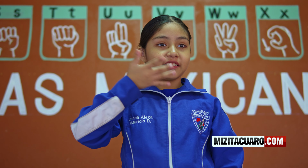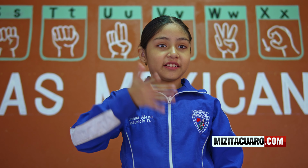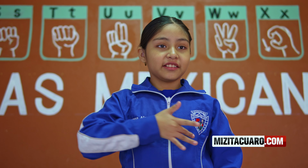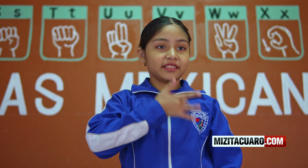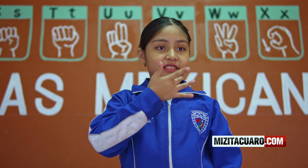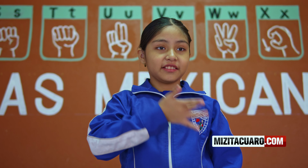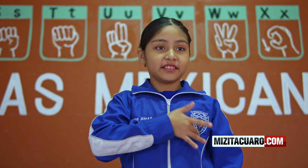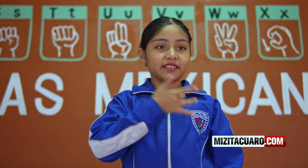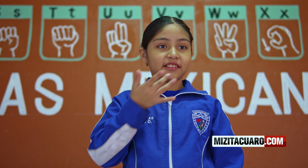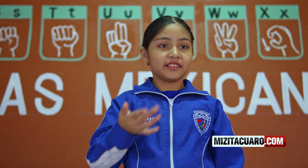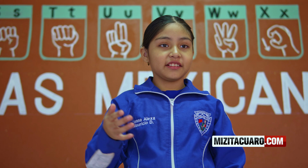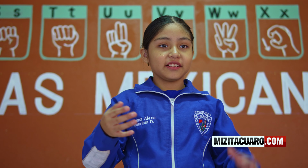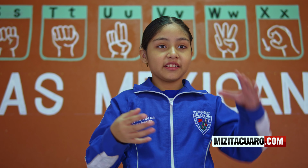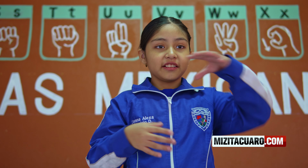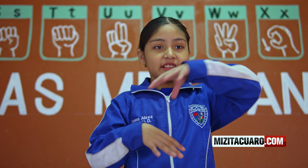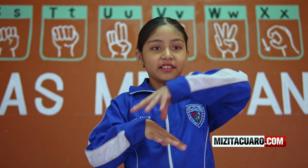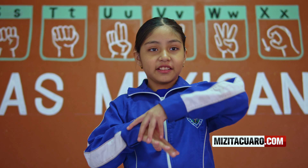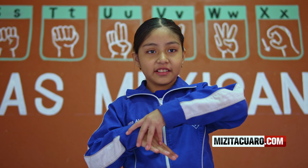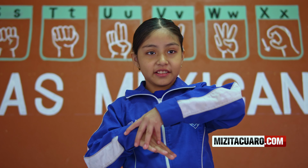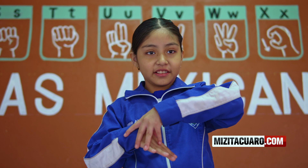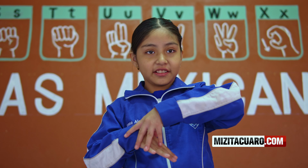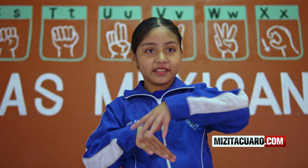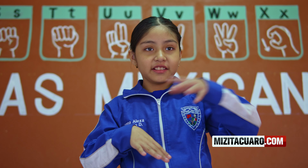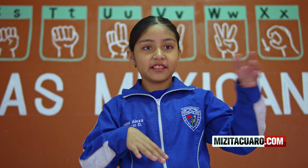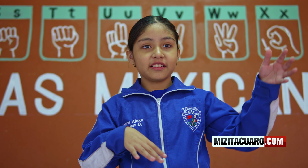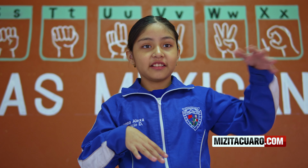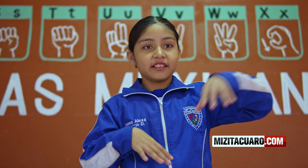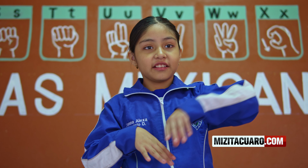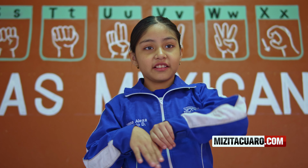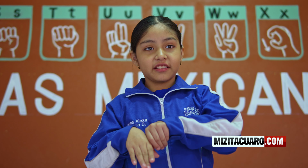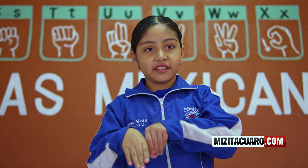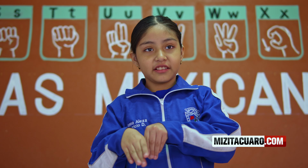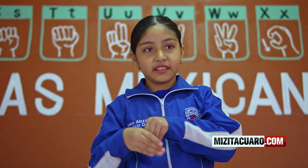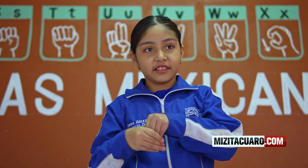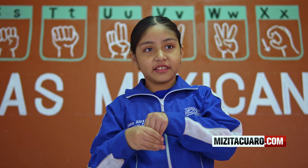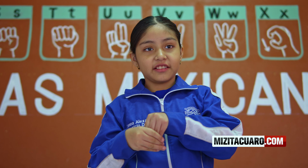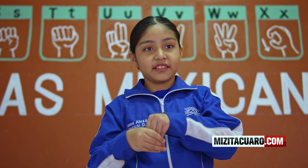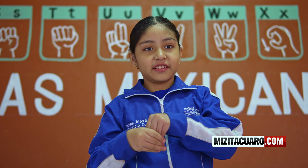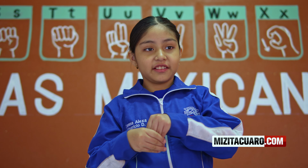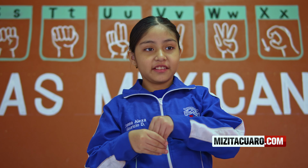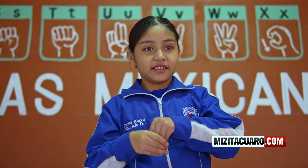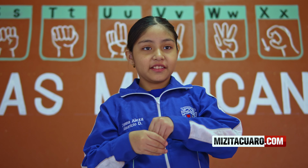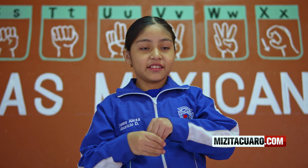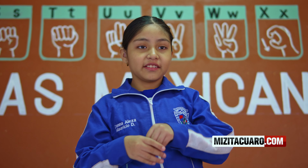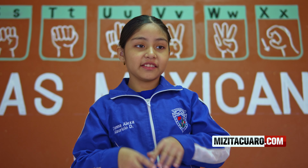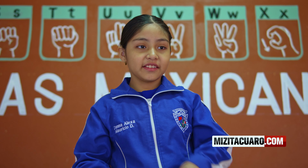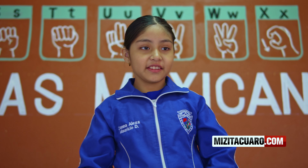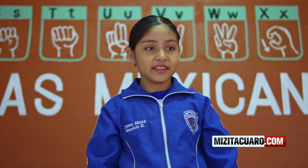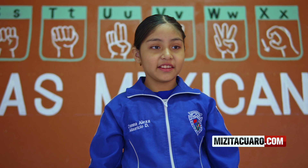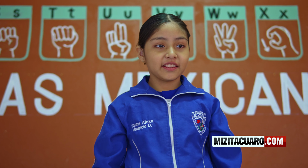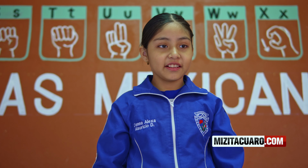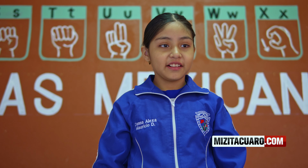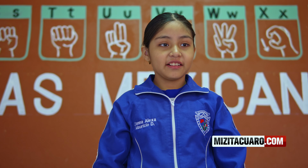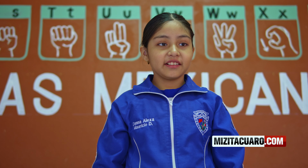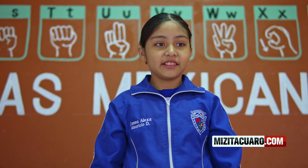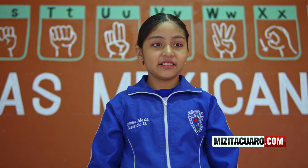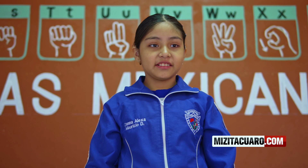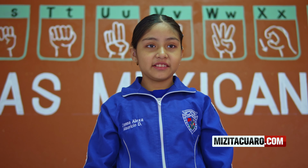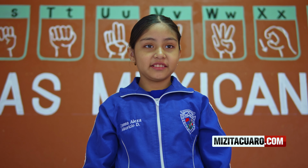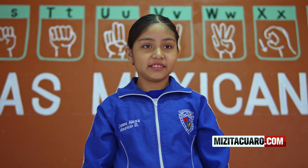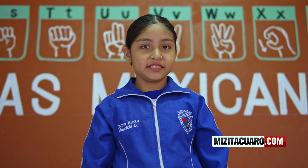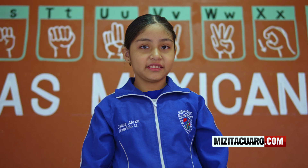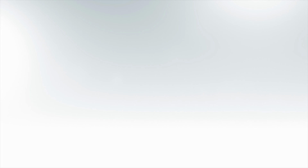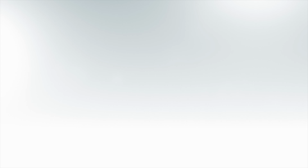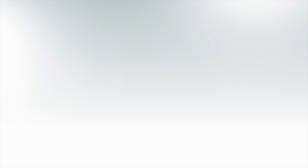De verdad que me siento muy, muy, muy, muy, muy contenta y además incluida.